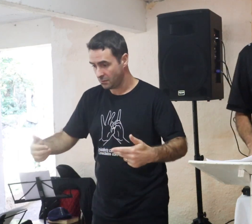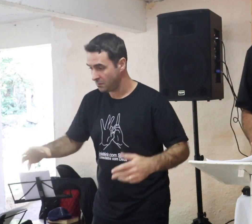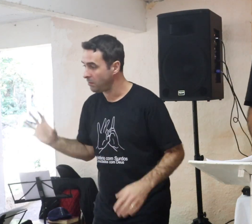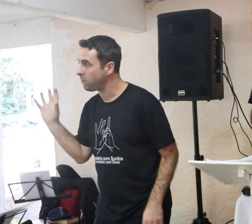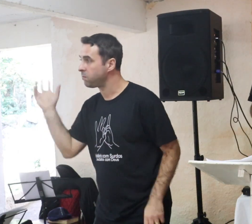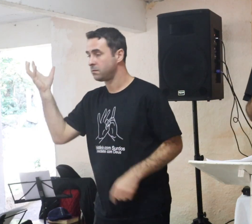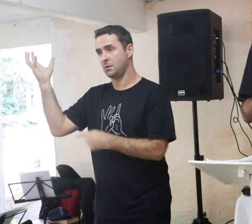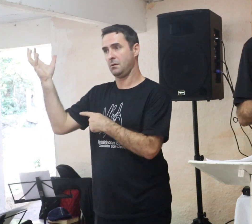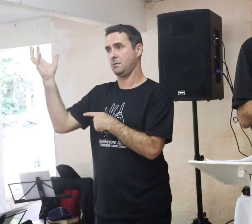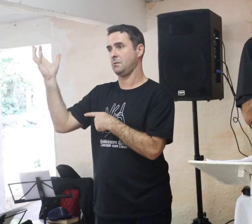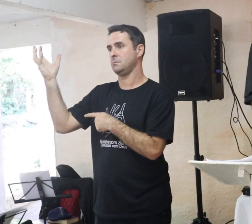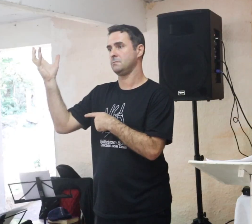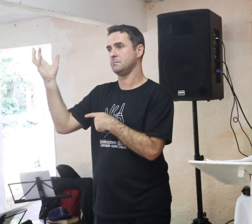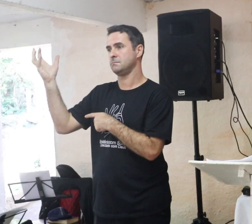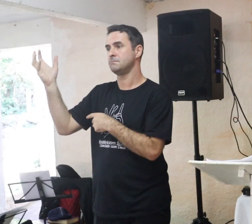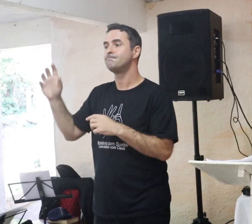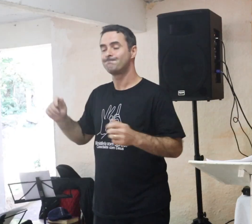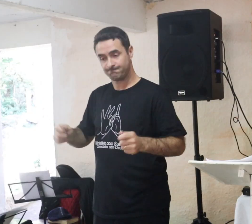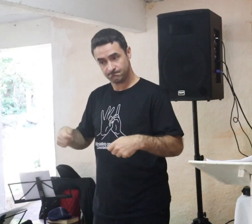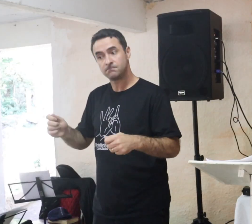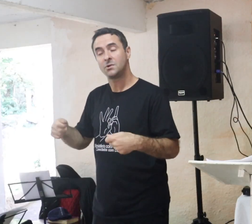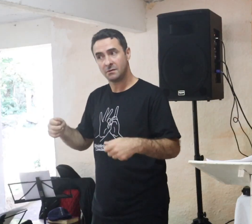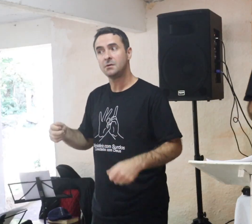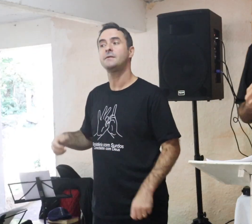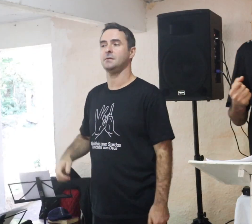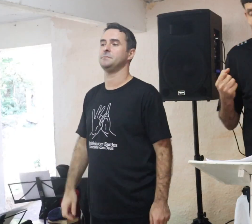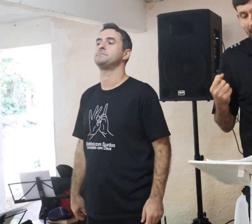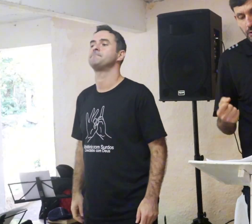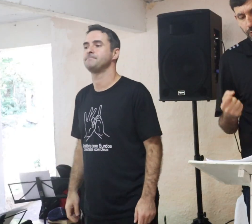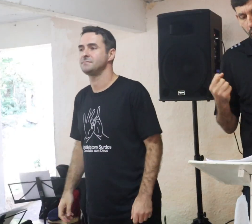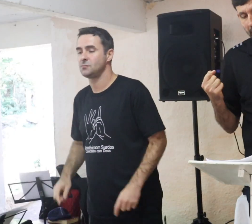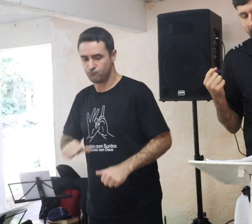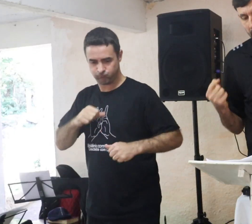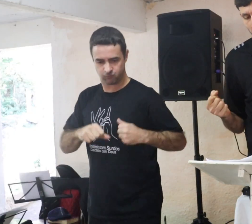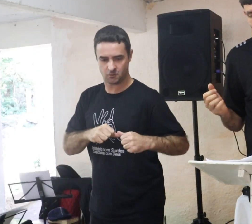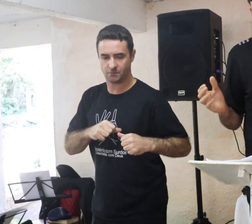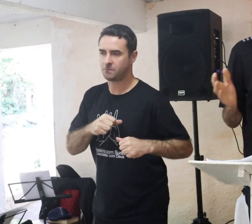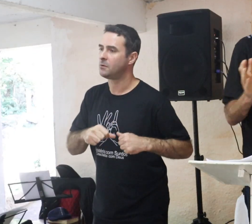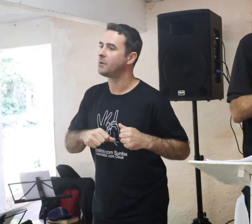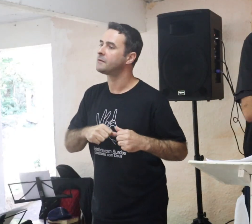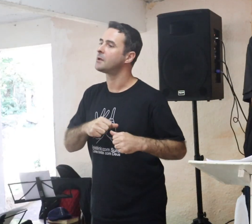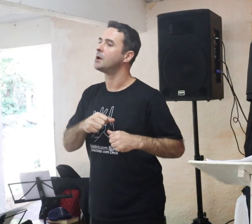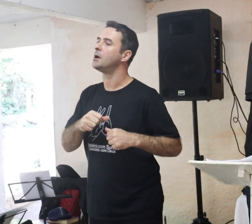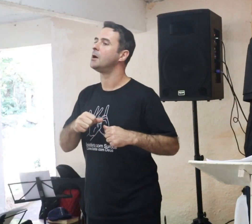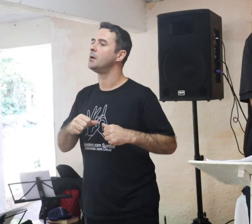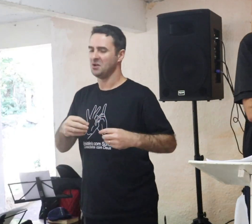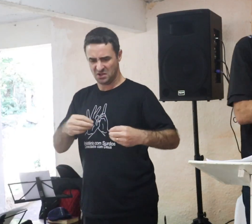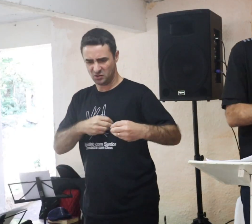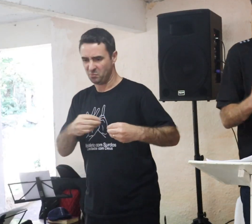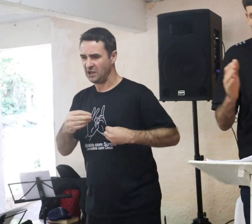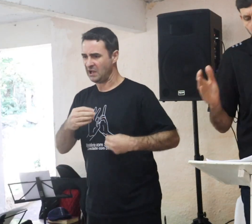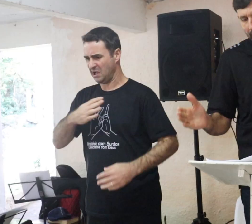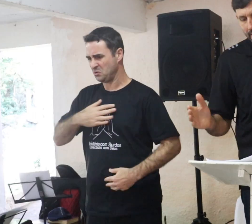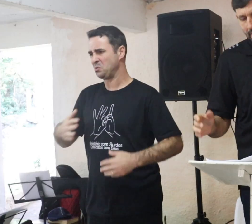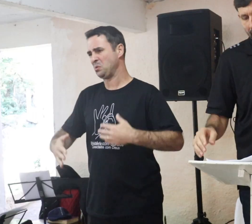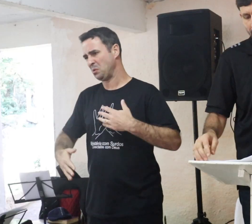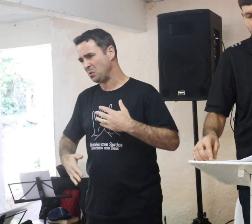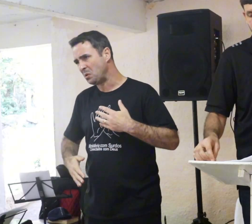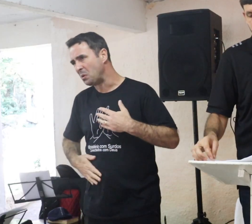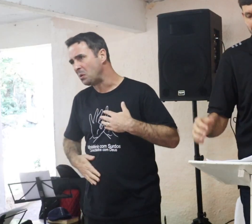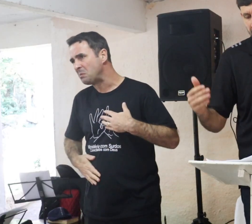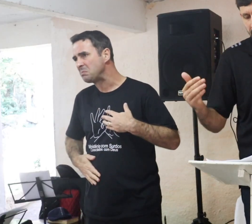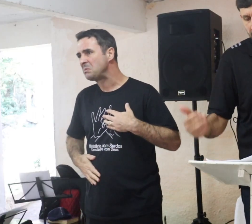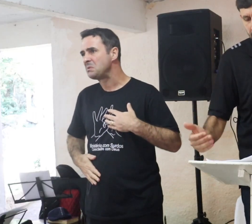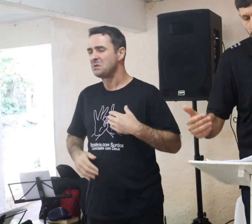aconteçam. Existe a necessidade dessa transformação. A corruptibilidade e a